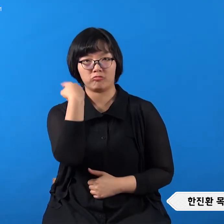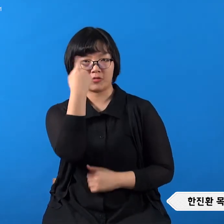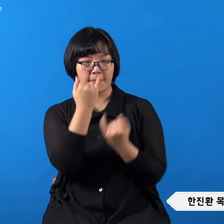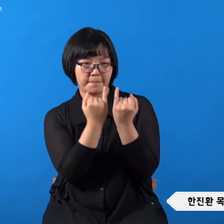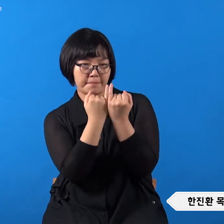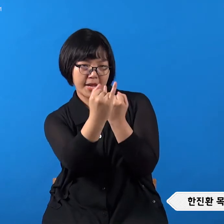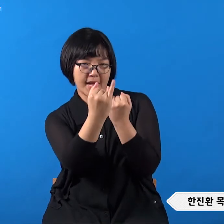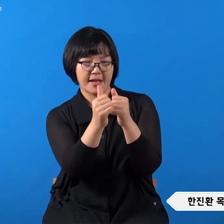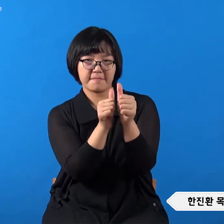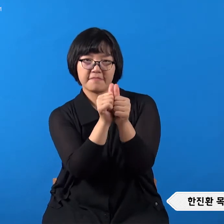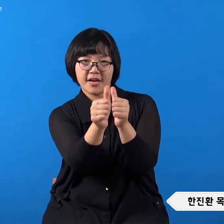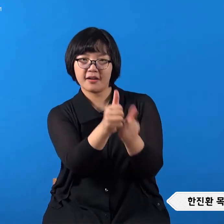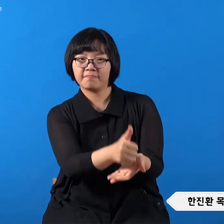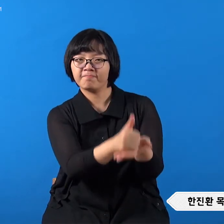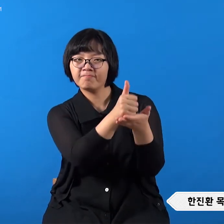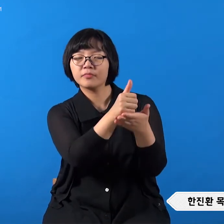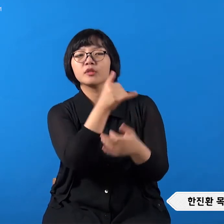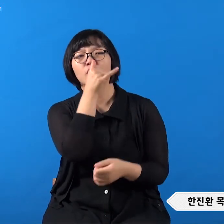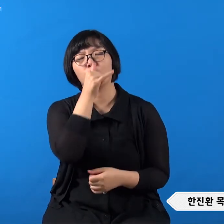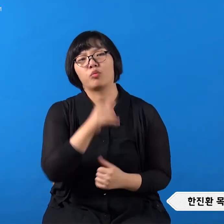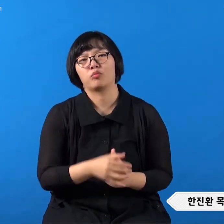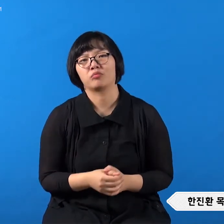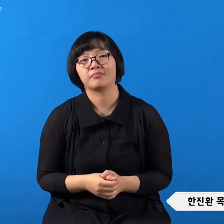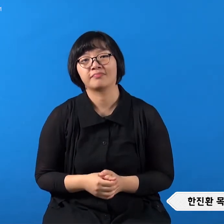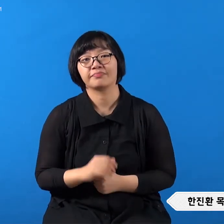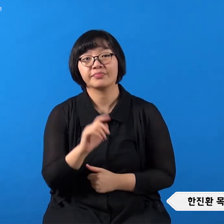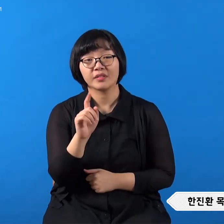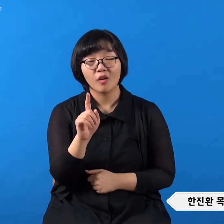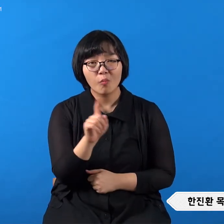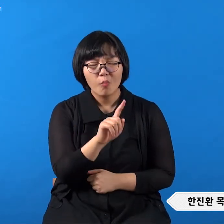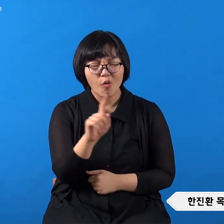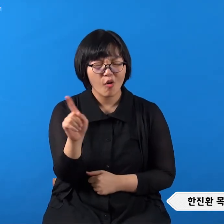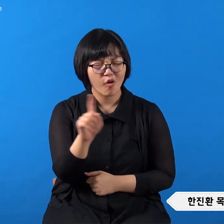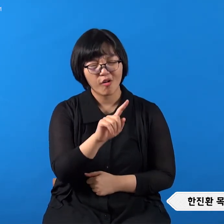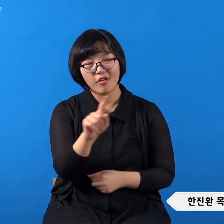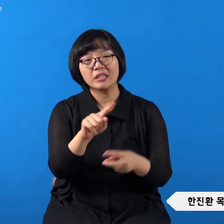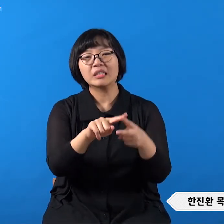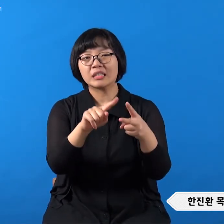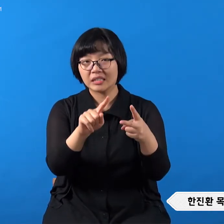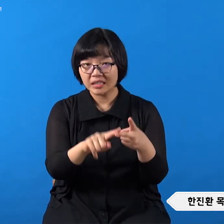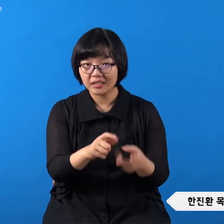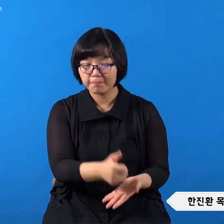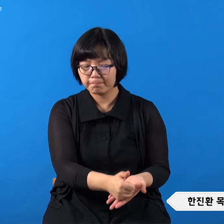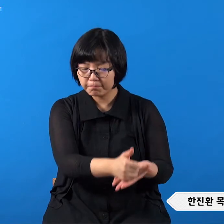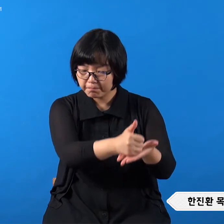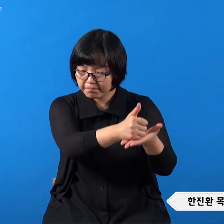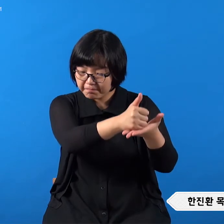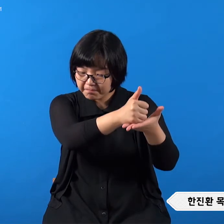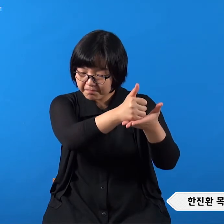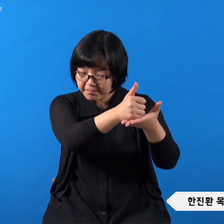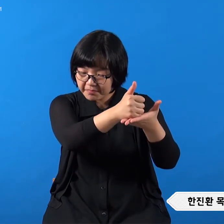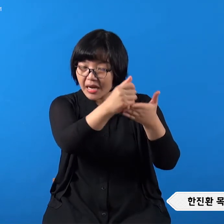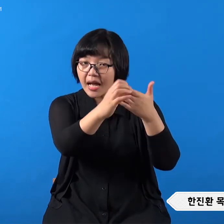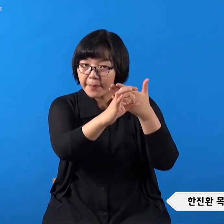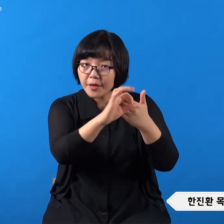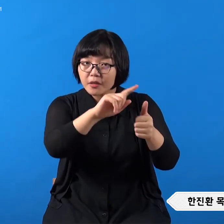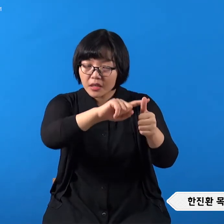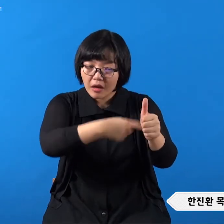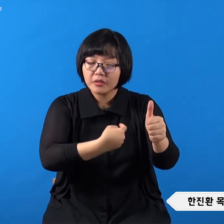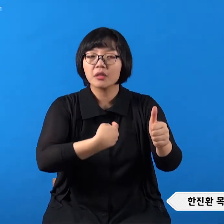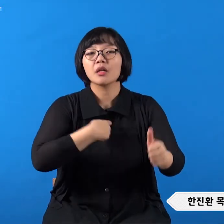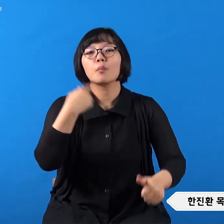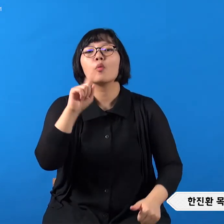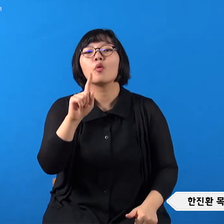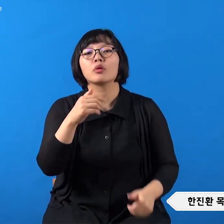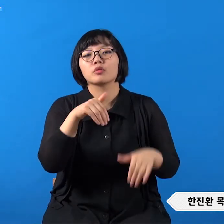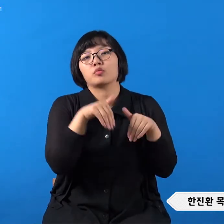우상이 된 사람들도 있습니다. 어떤 우상이든지 우상을 섬기게 되면 그러면 종으로